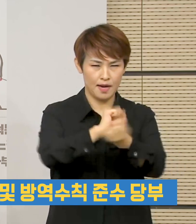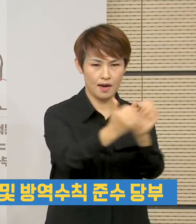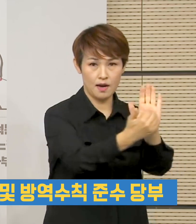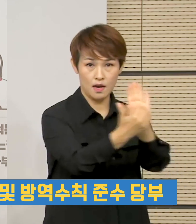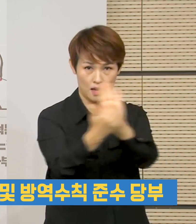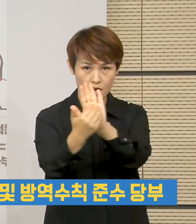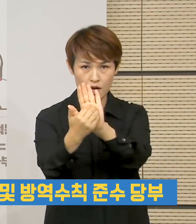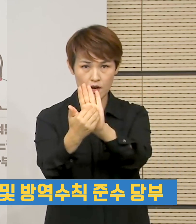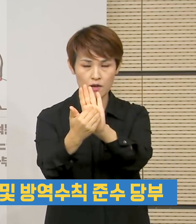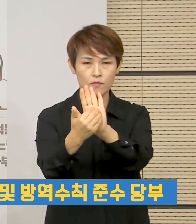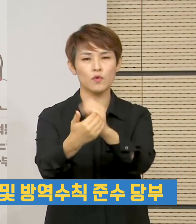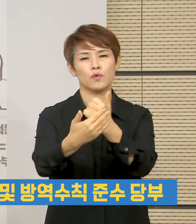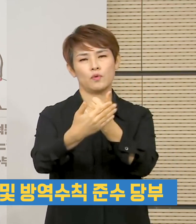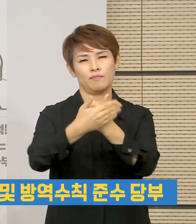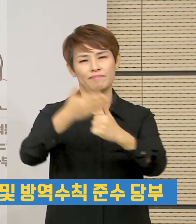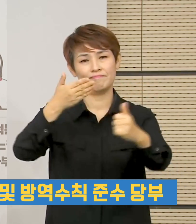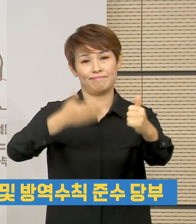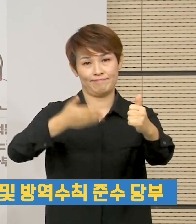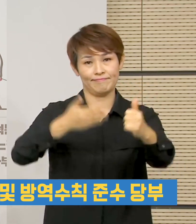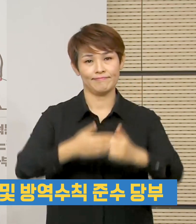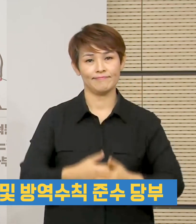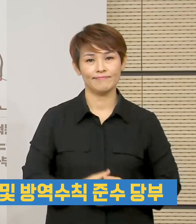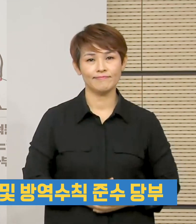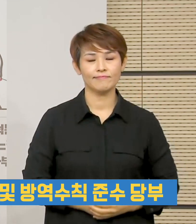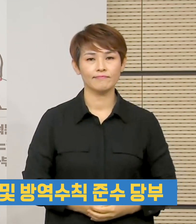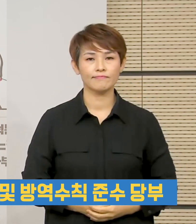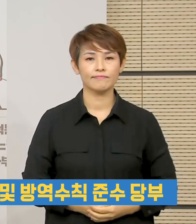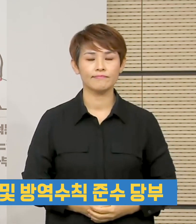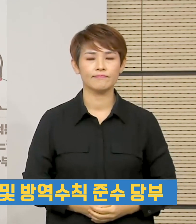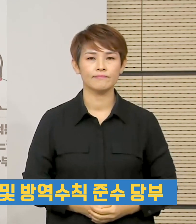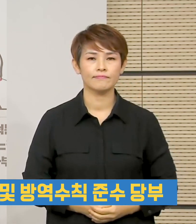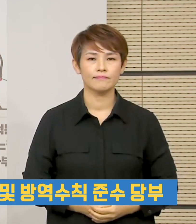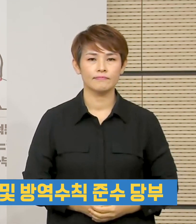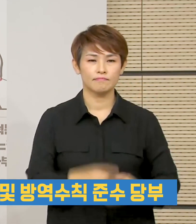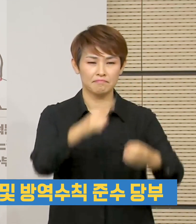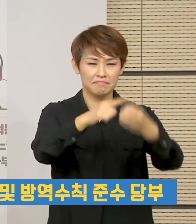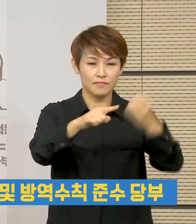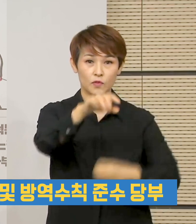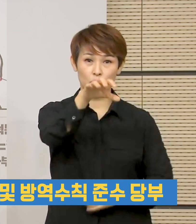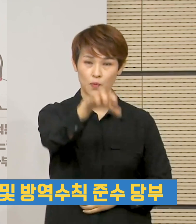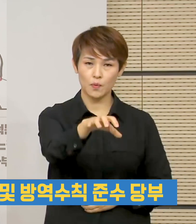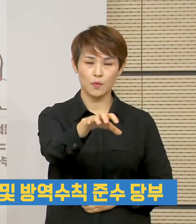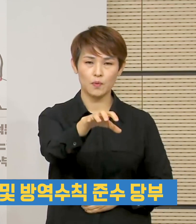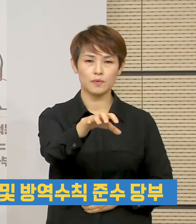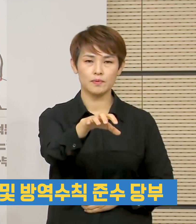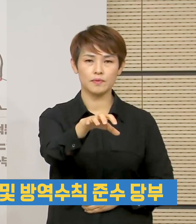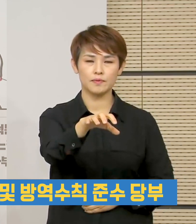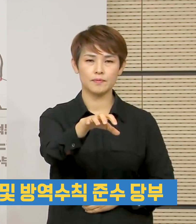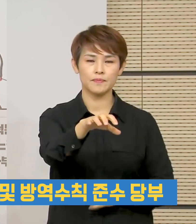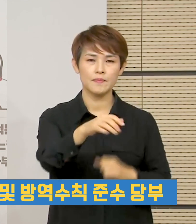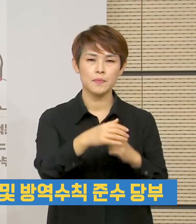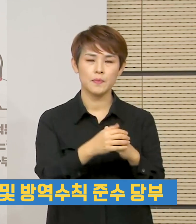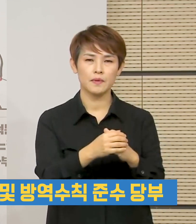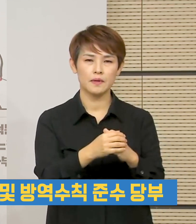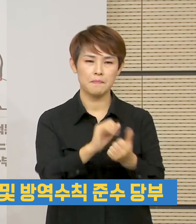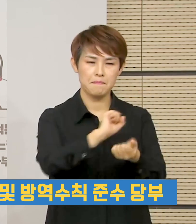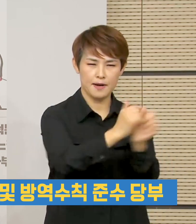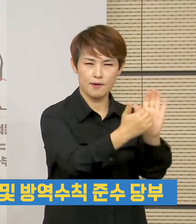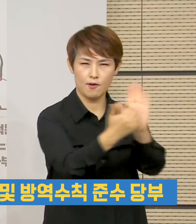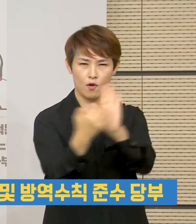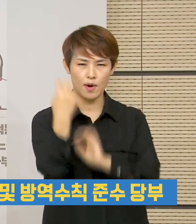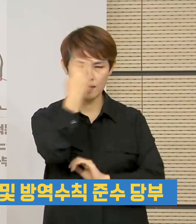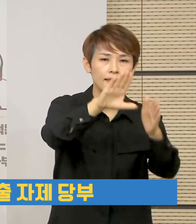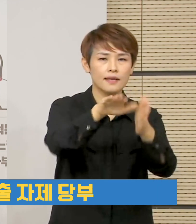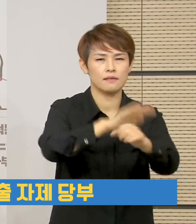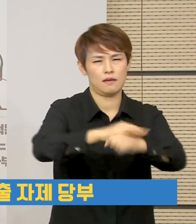예방에 적극 협조해 주시기를 부탁드립니다 사찰에서 도 박력 관리에 적극 노력해 주시기를